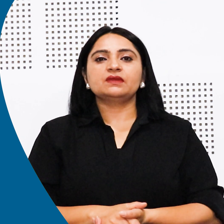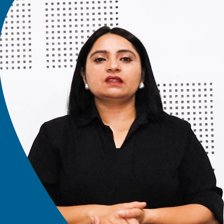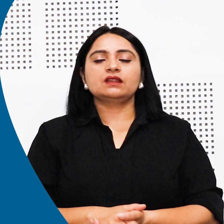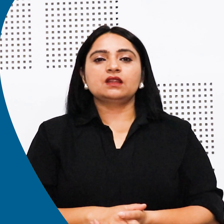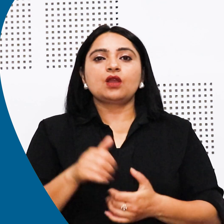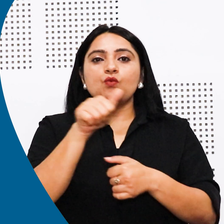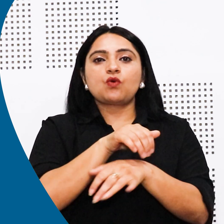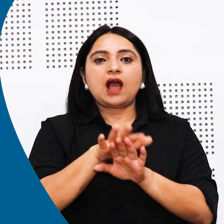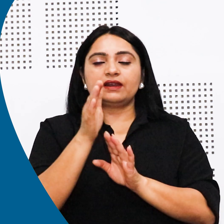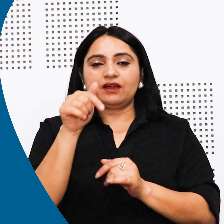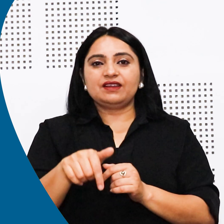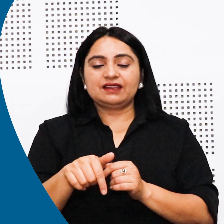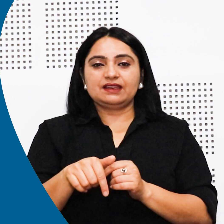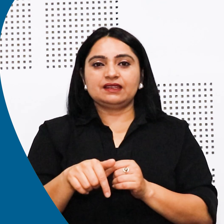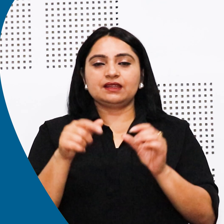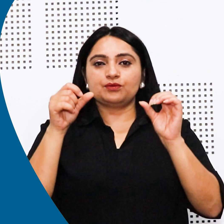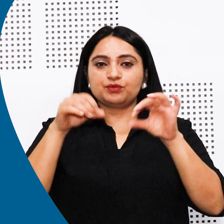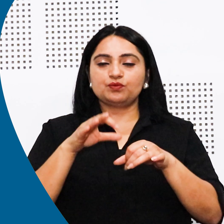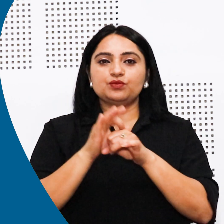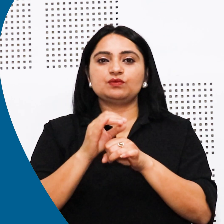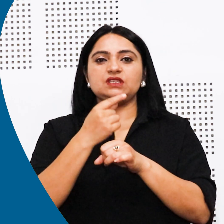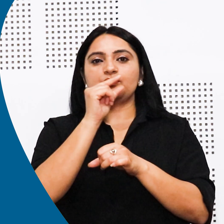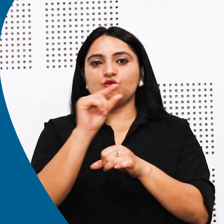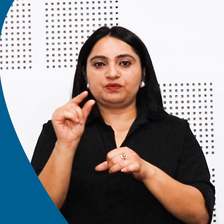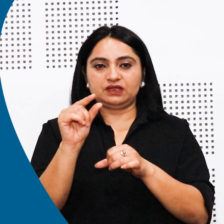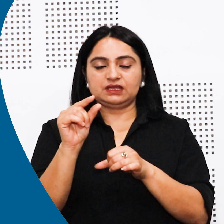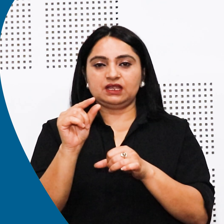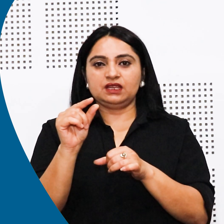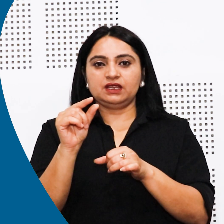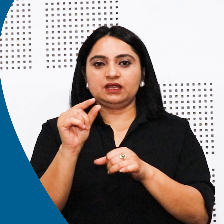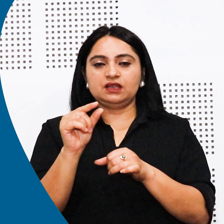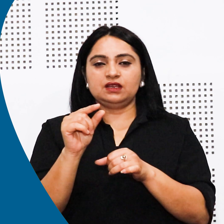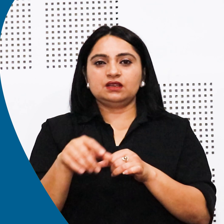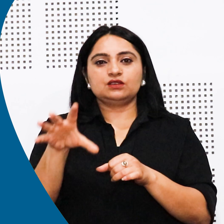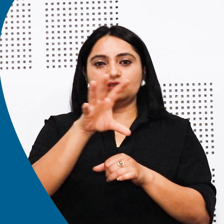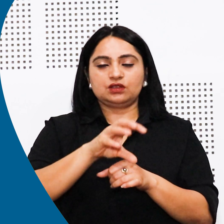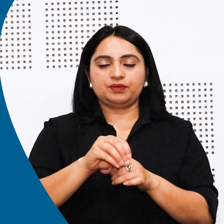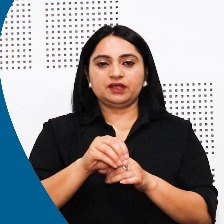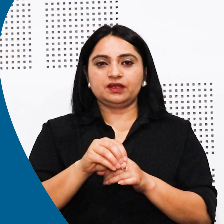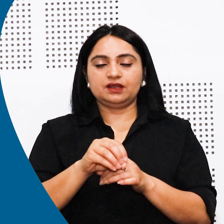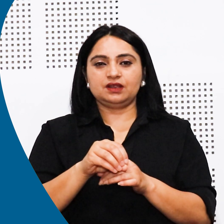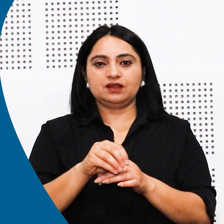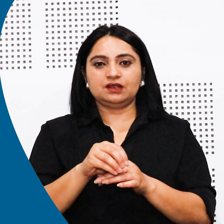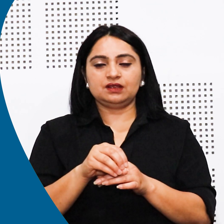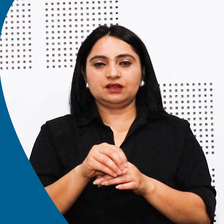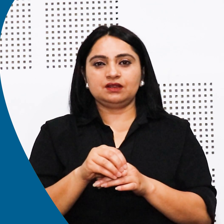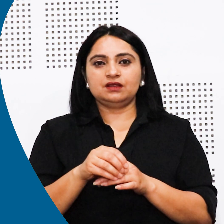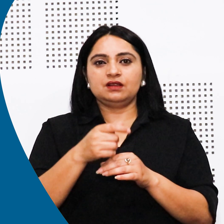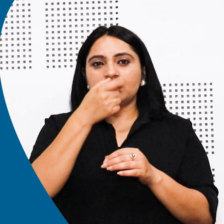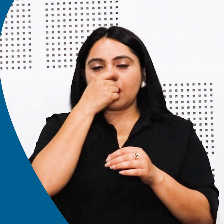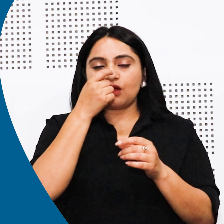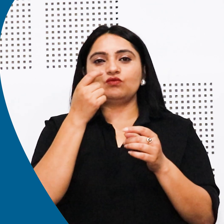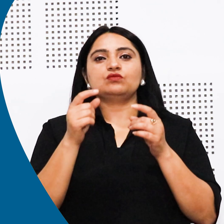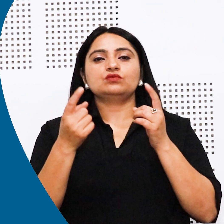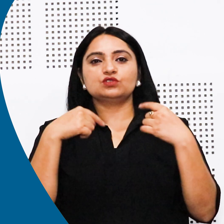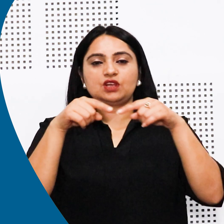भने उहाँहरूले चाहिँ अहिले अब यो विपद व्यवस्थापनको विषय प्रत्येक जस्तो चाहिँ मतलब गाउँसभा